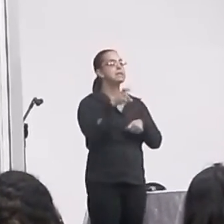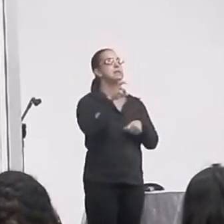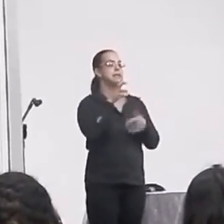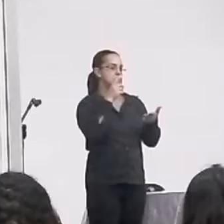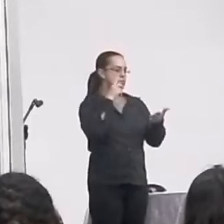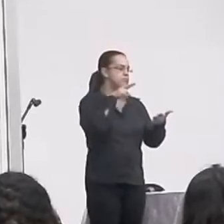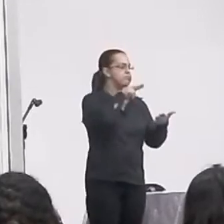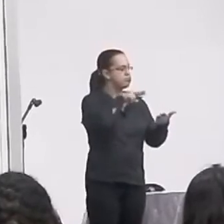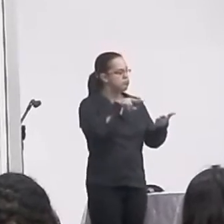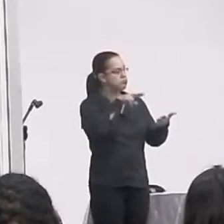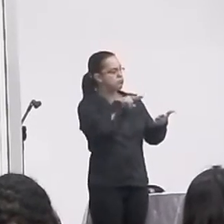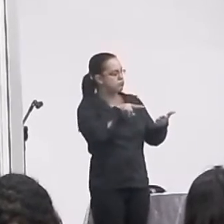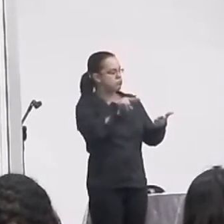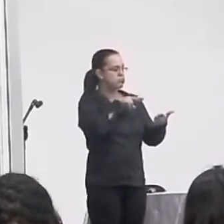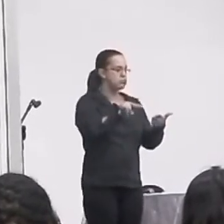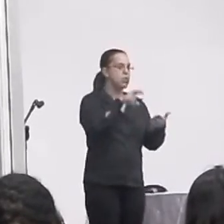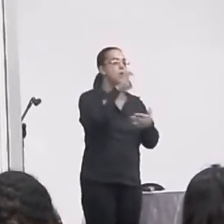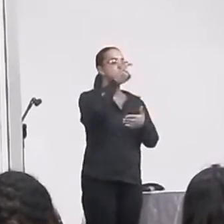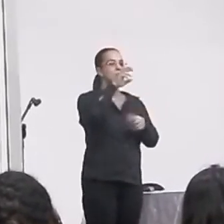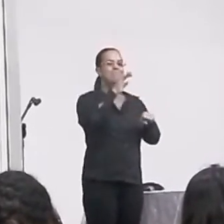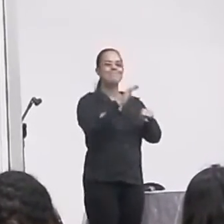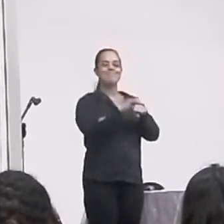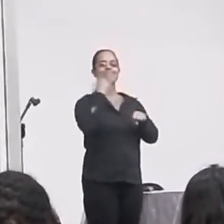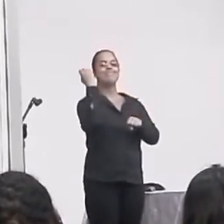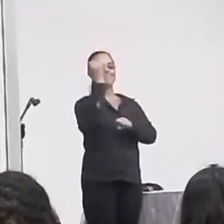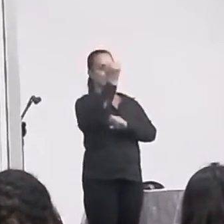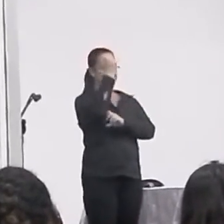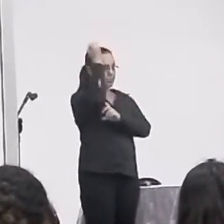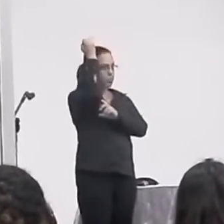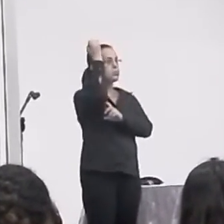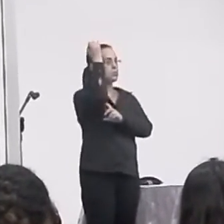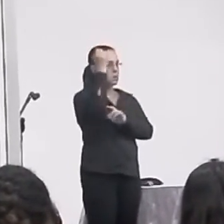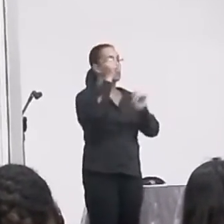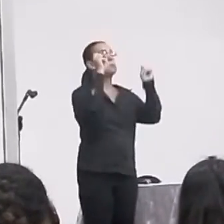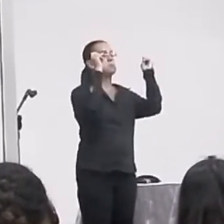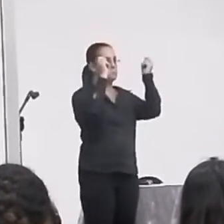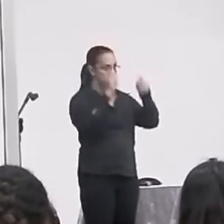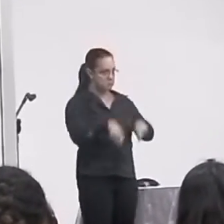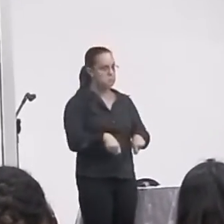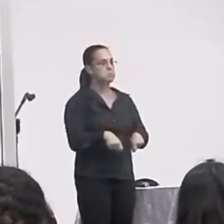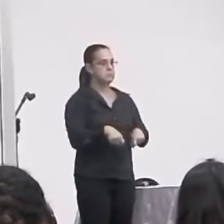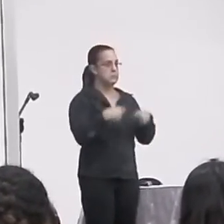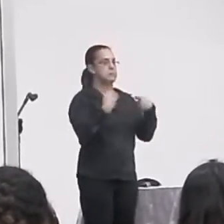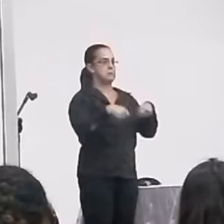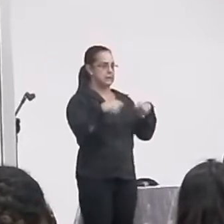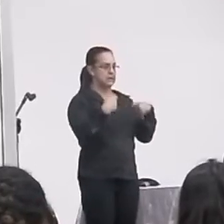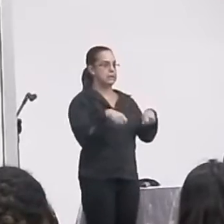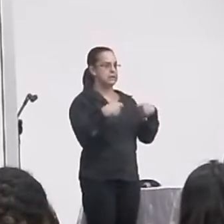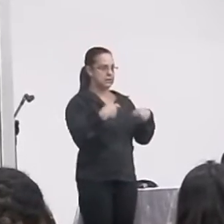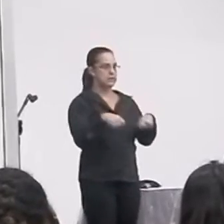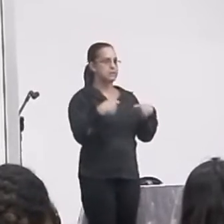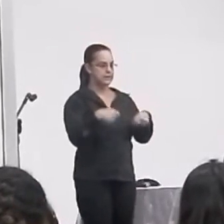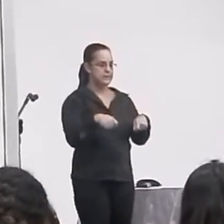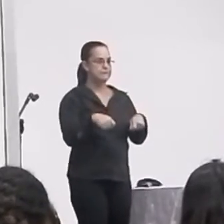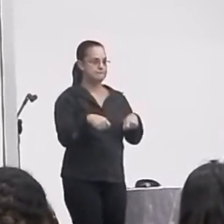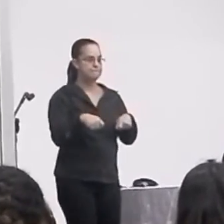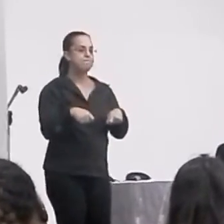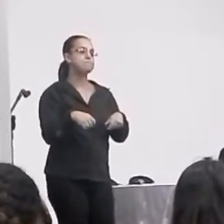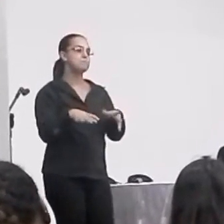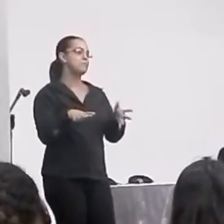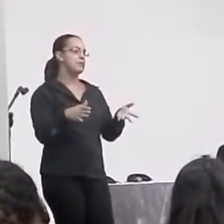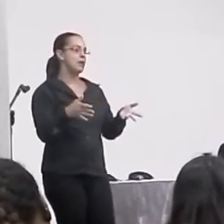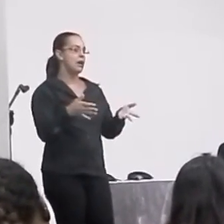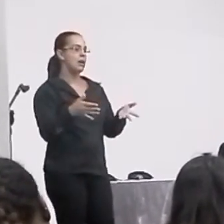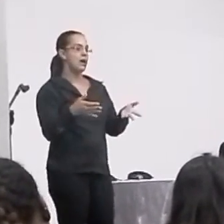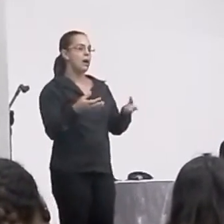importantes padrinhos do Machado de Assis. Eu não posso imaginar um historiador não de literatura sem